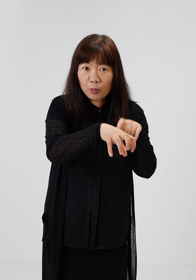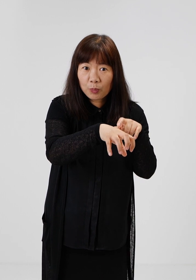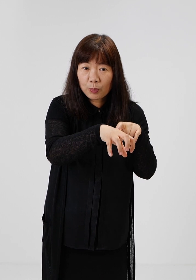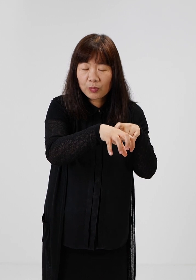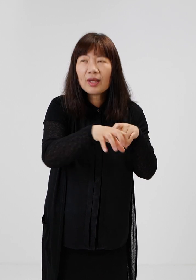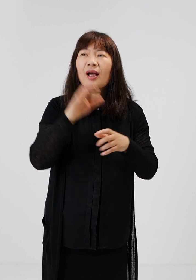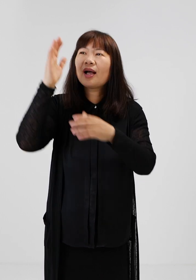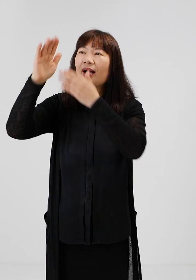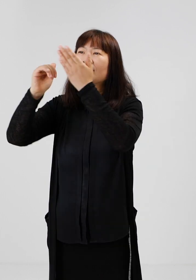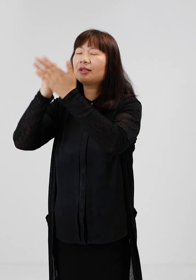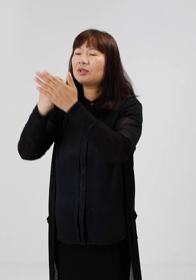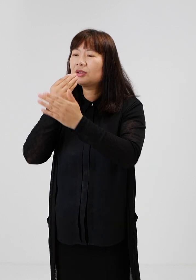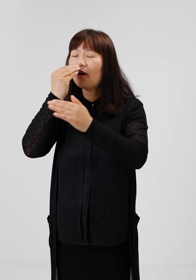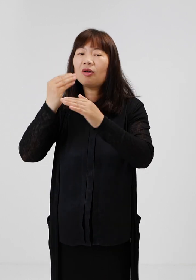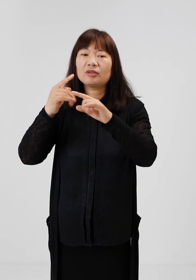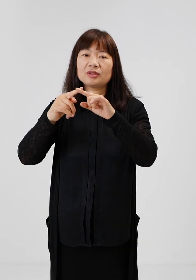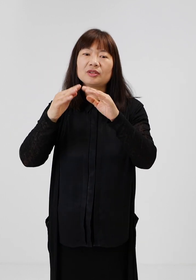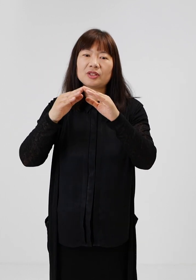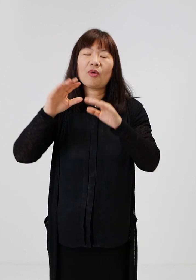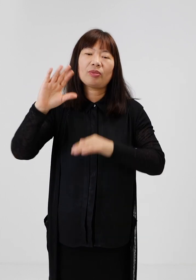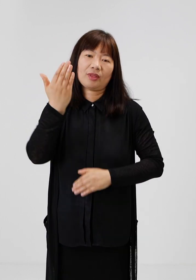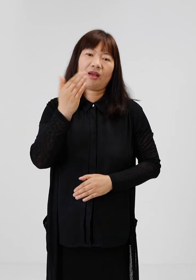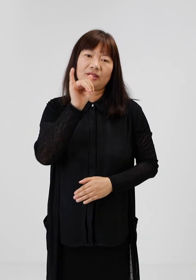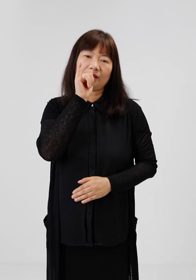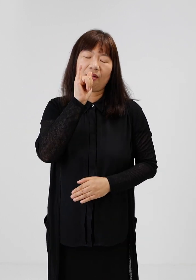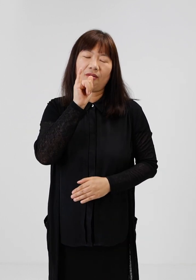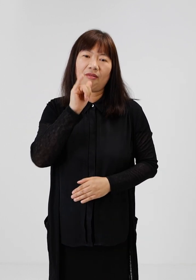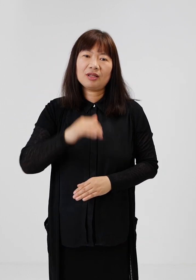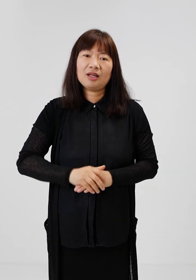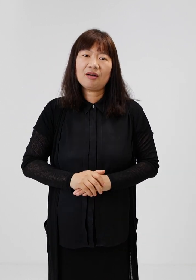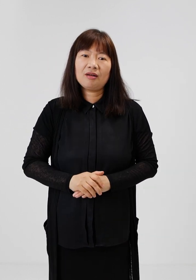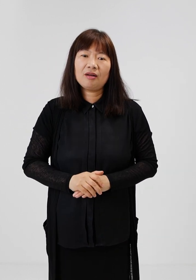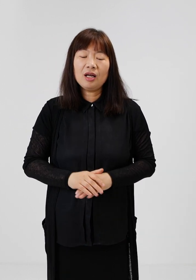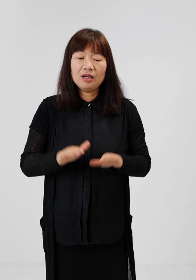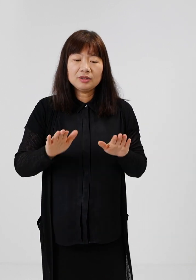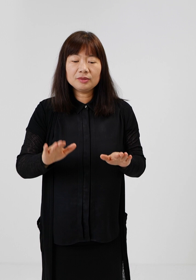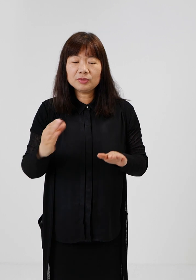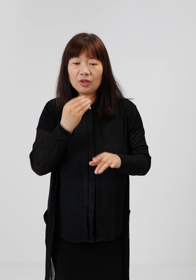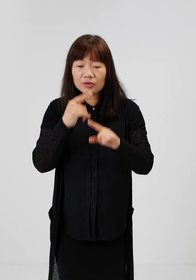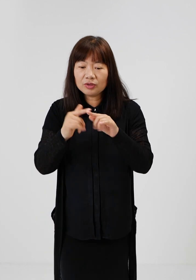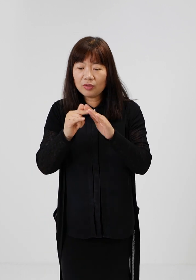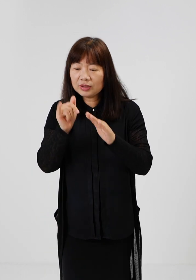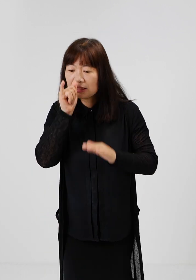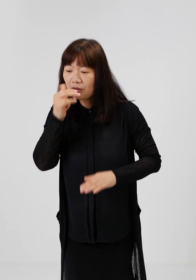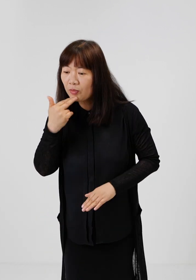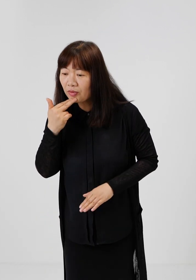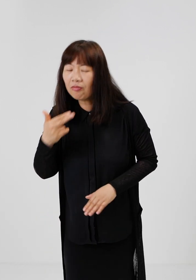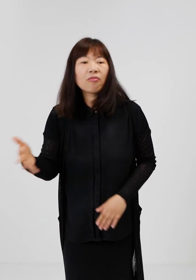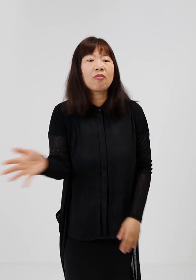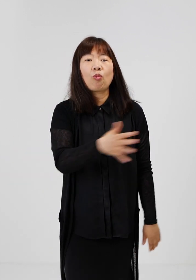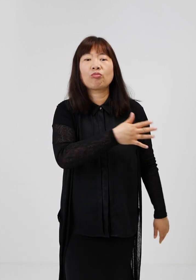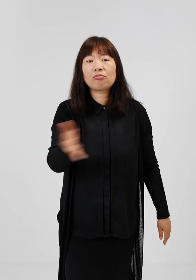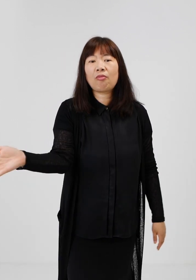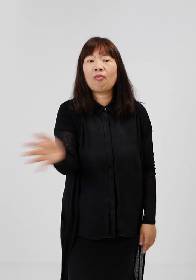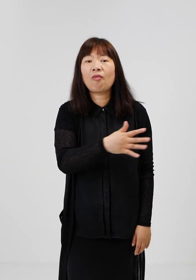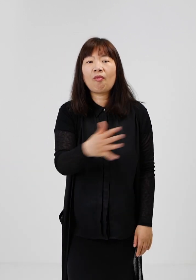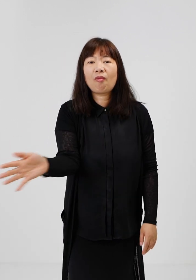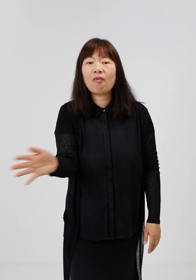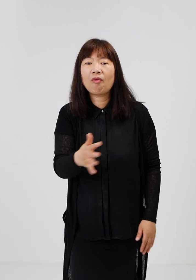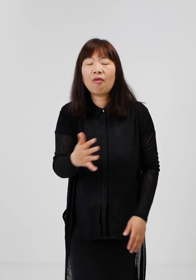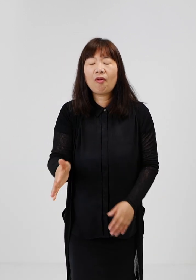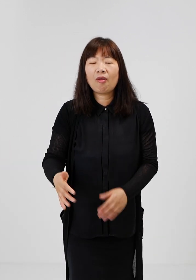뭐요? 성전이요. 여러분 성전이 여기 지금 있어요 없어요? 없어요.